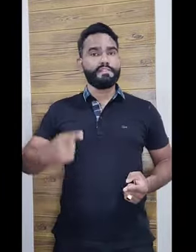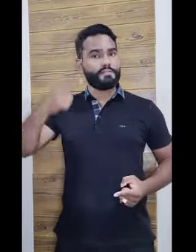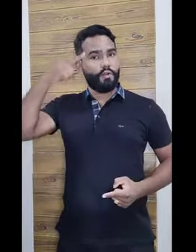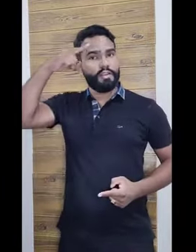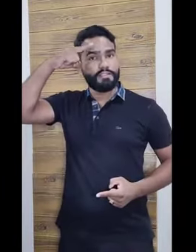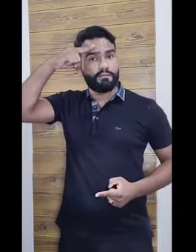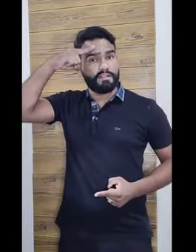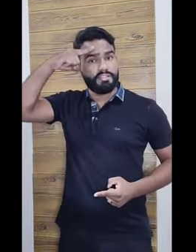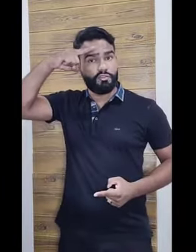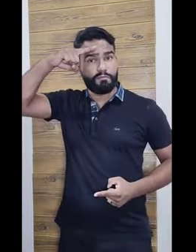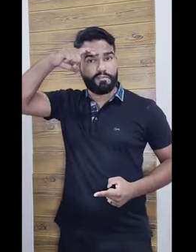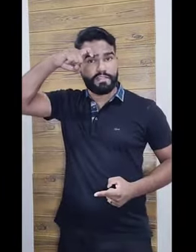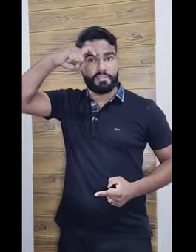difícil. Olha só, vou fazer de novo para vocês. Ó.